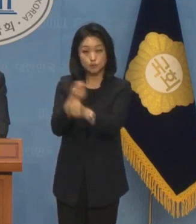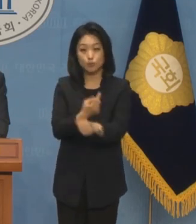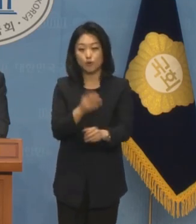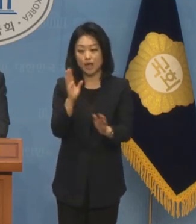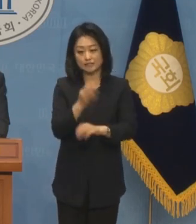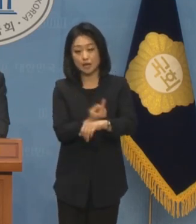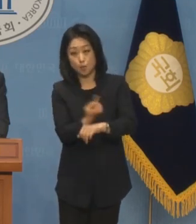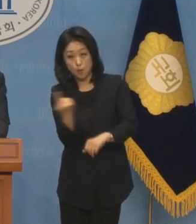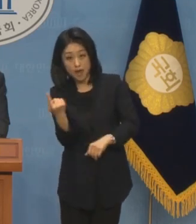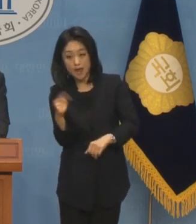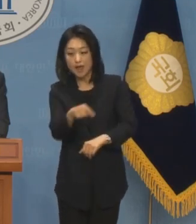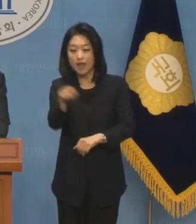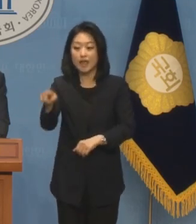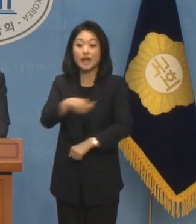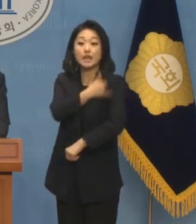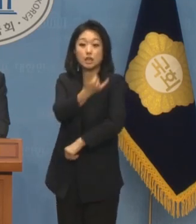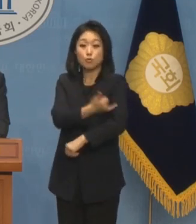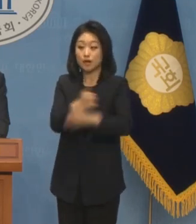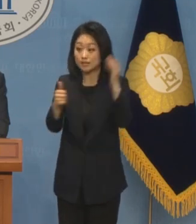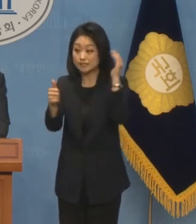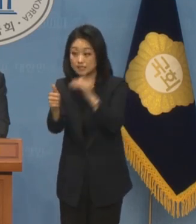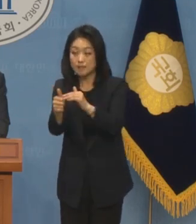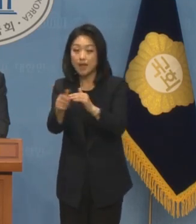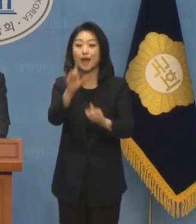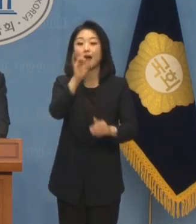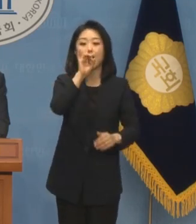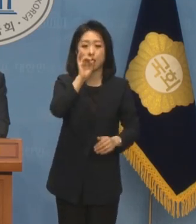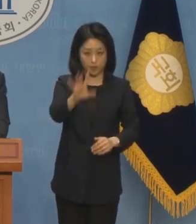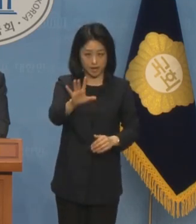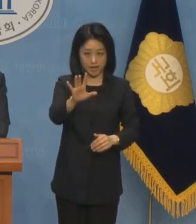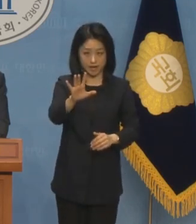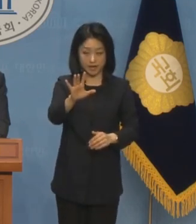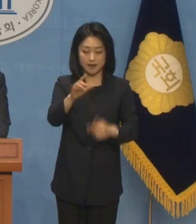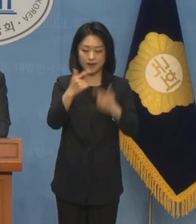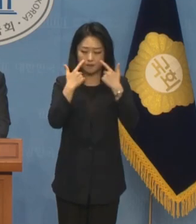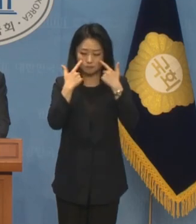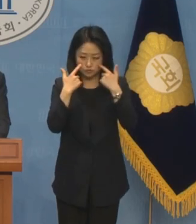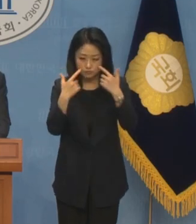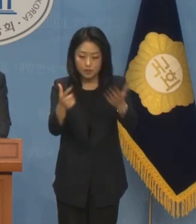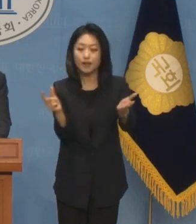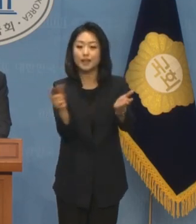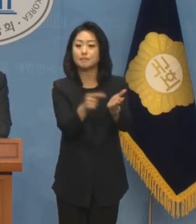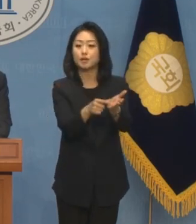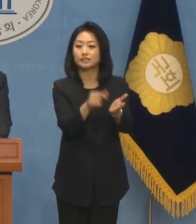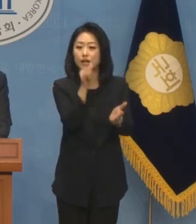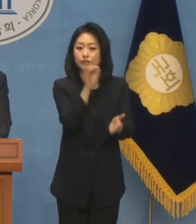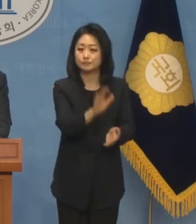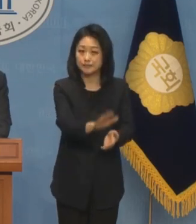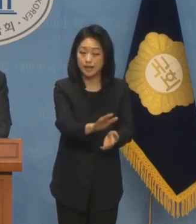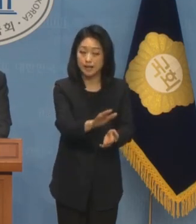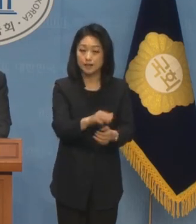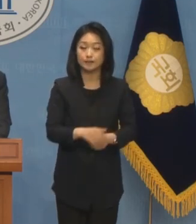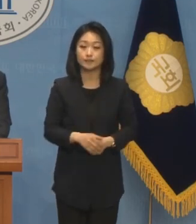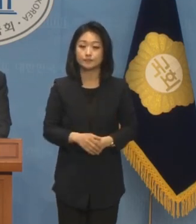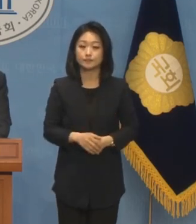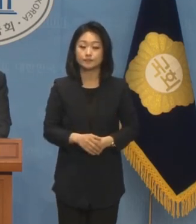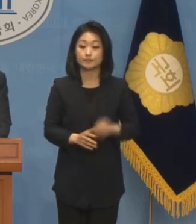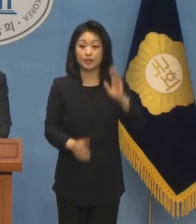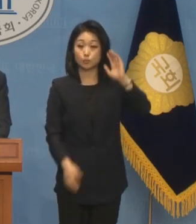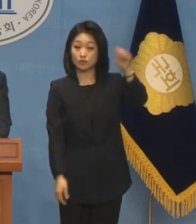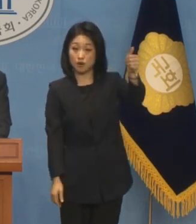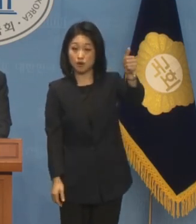등 다른 사람의 인권을 침해하여서는 아니 된다라고 분명히 명시한 있습니다 정령